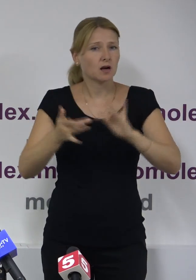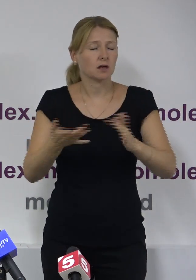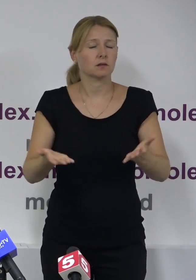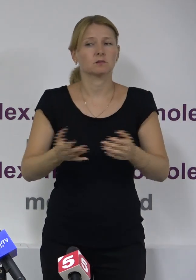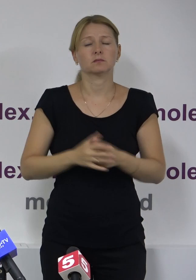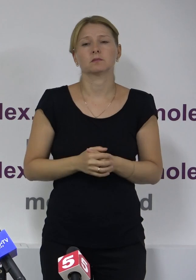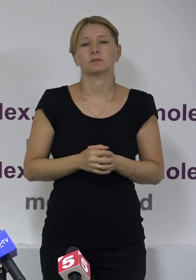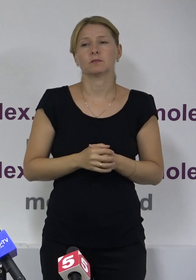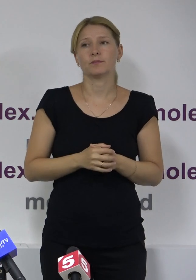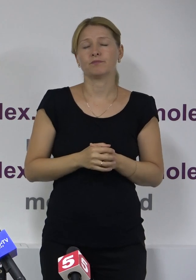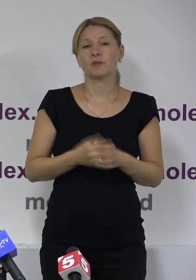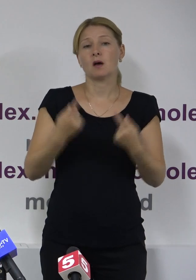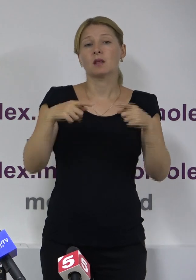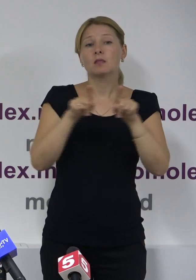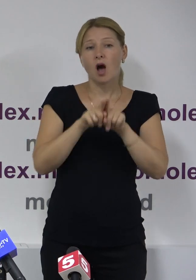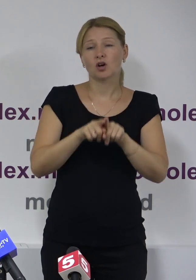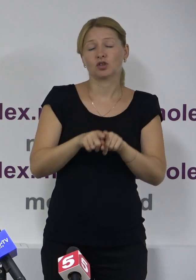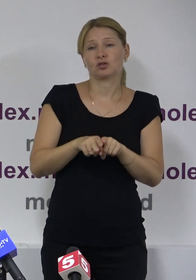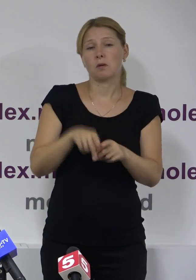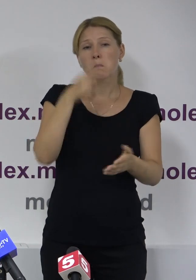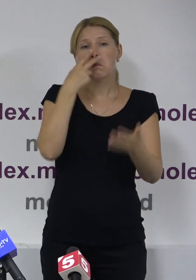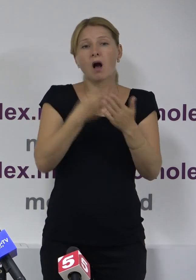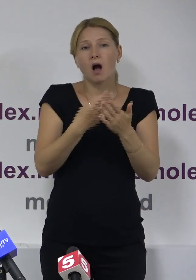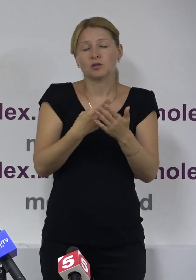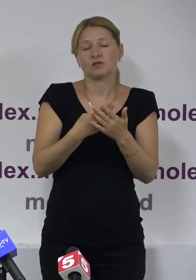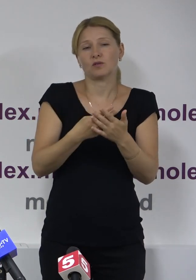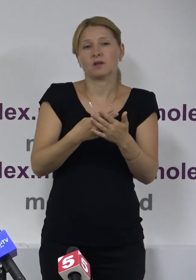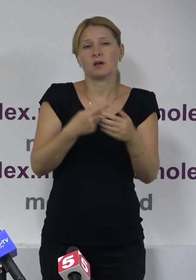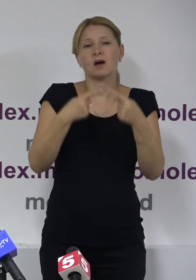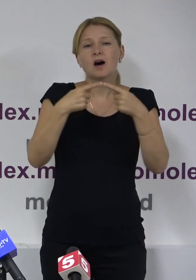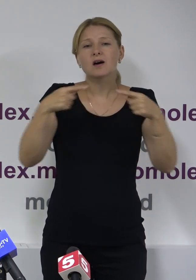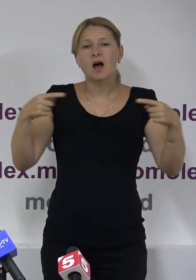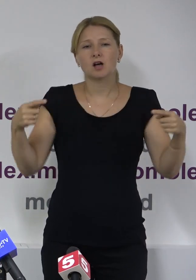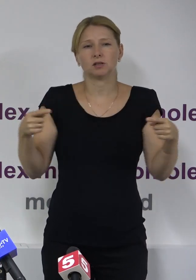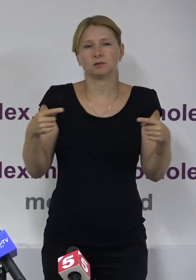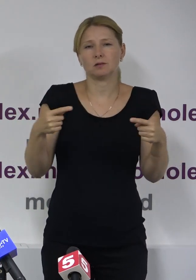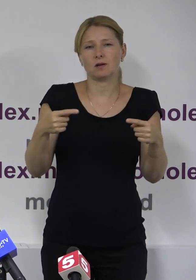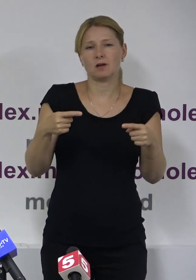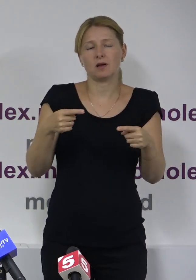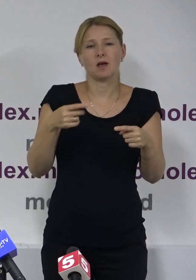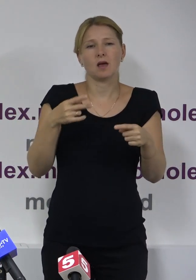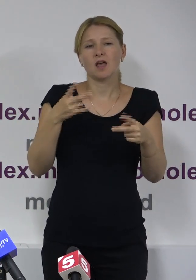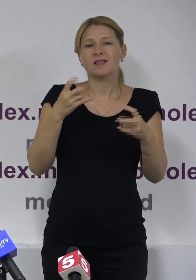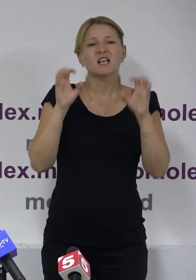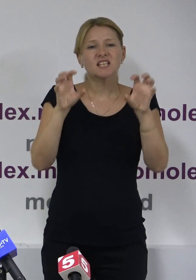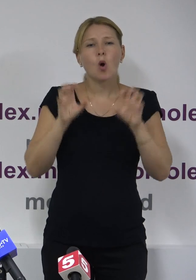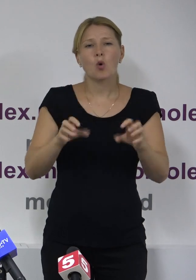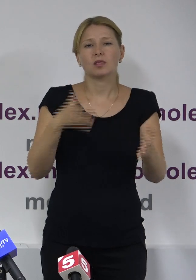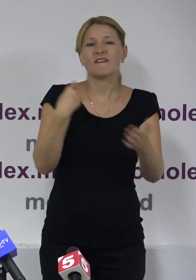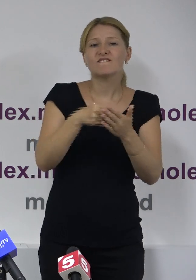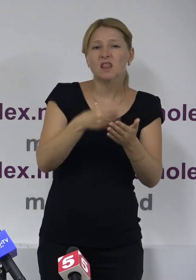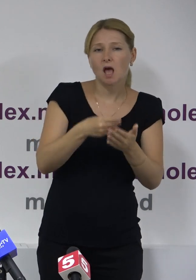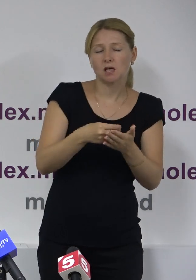socializare. Se manifestă prin acele tentative de finanțare ilegală, ilicită a